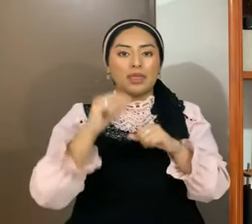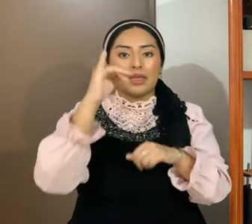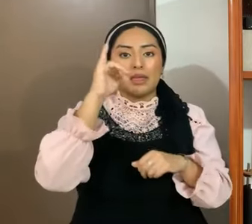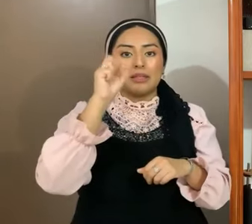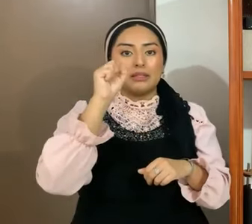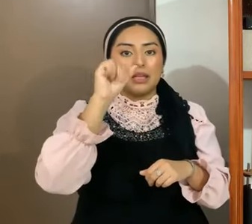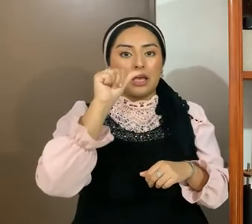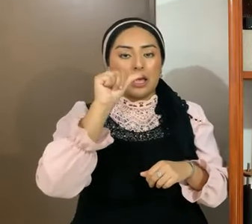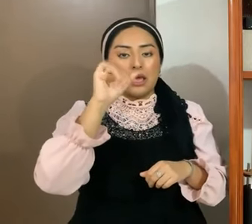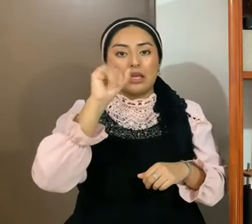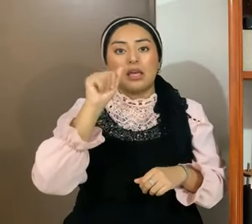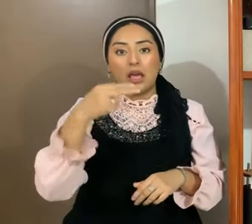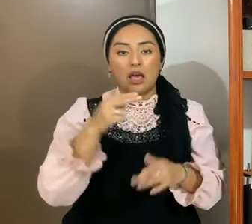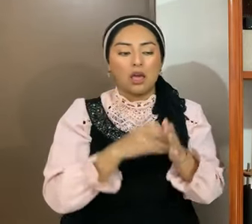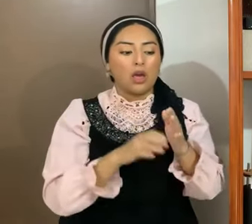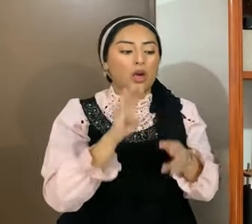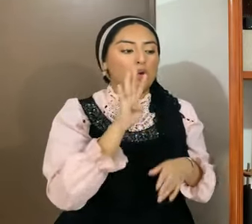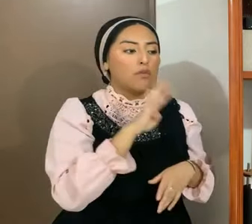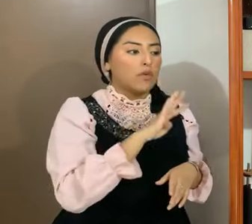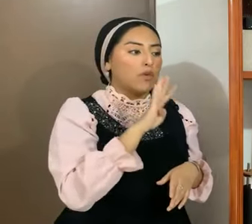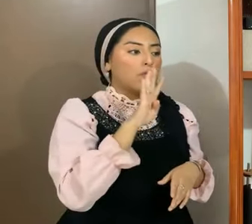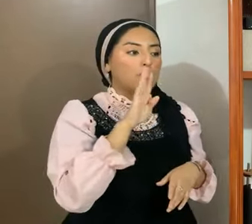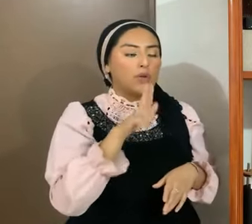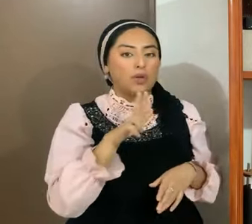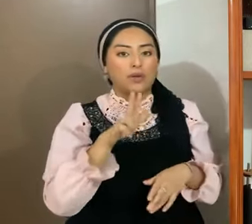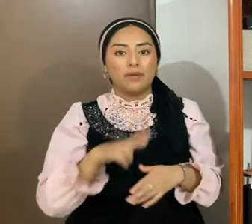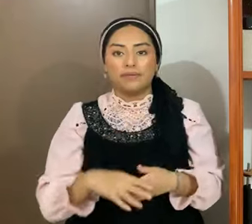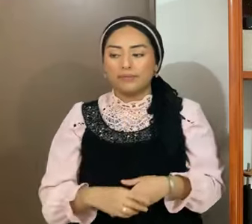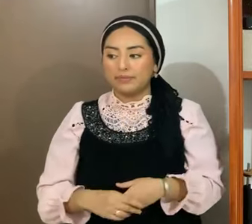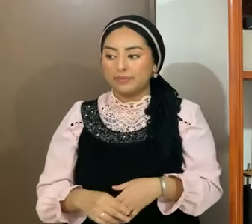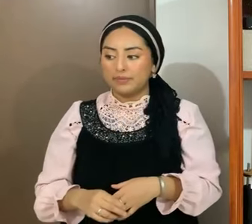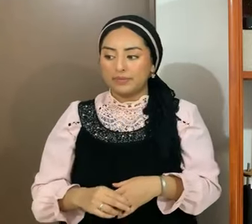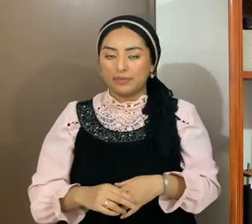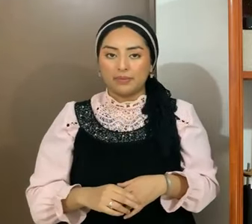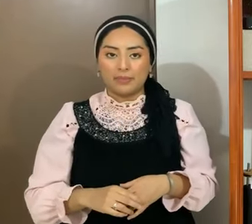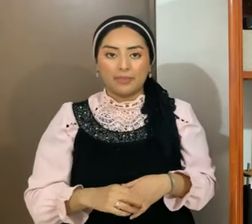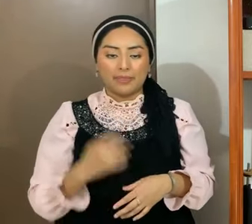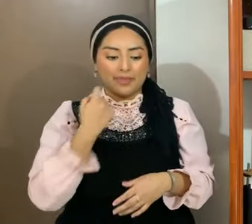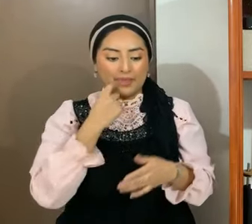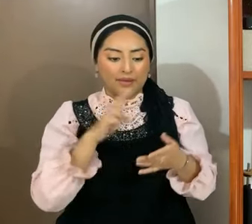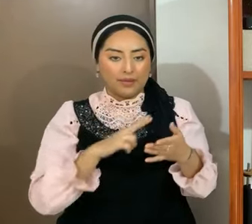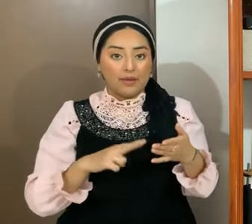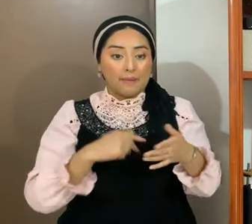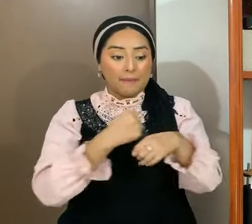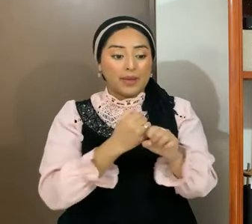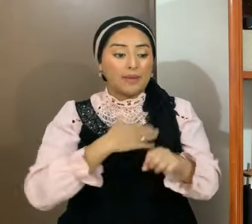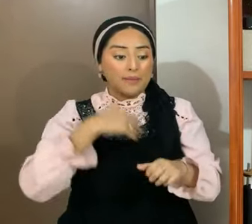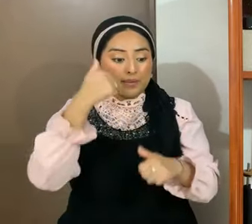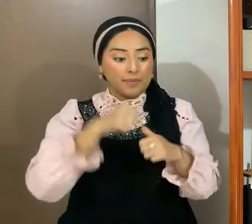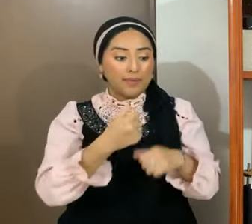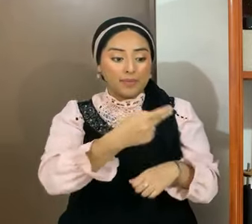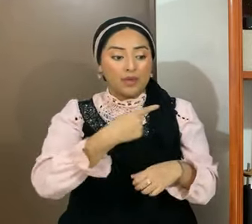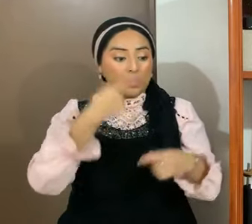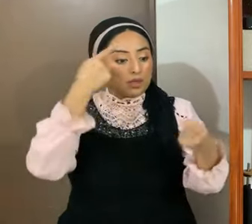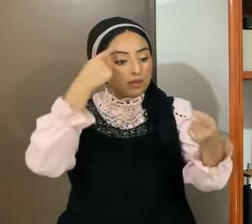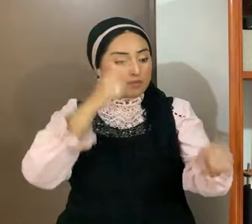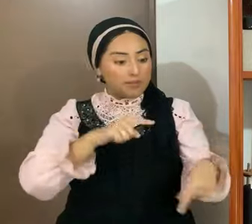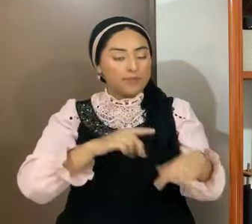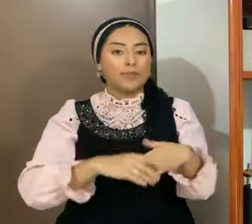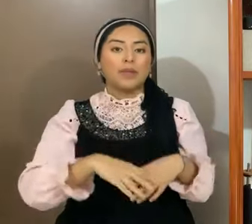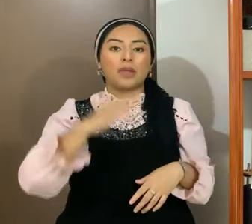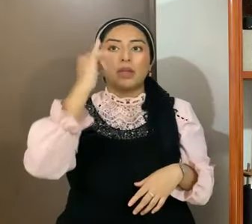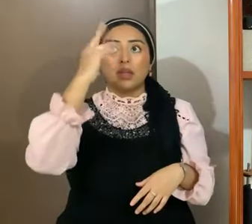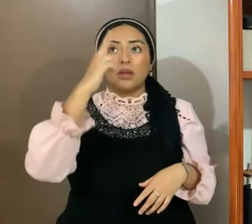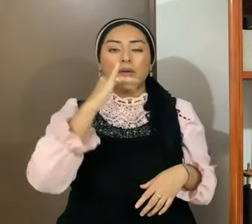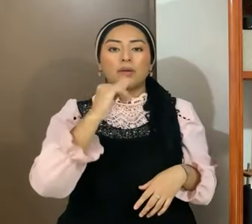Isaías 43, permítanme un momento. Sí, lo que acabamos de leer. Hazme recordar, entremos en juicio.